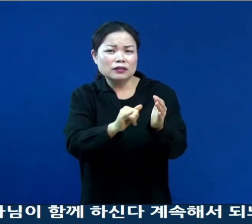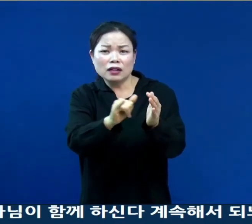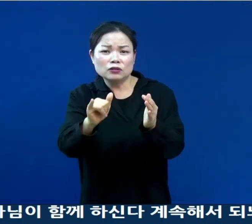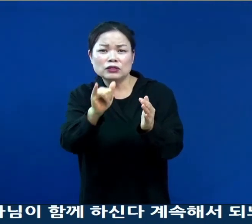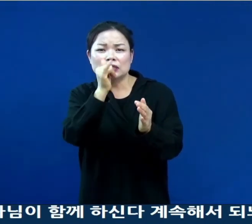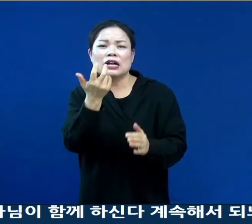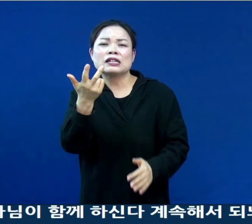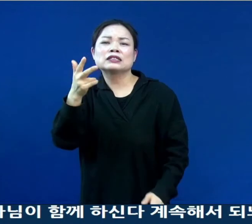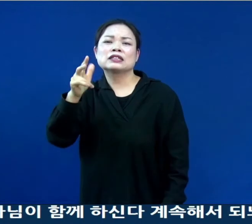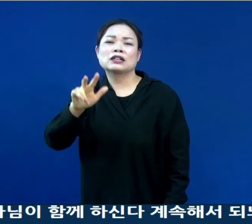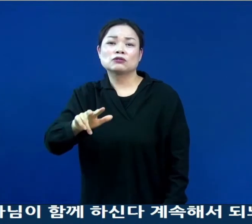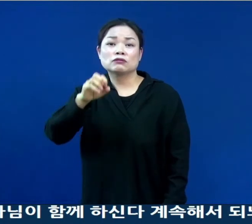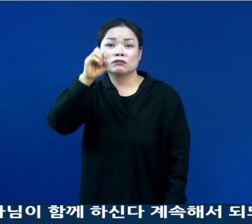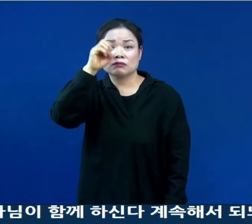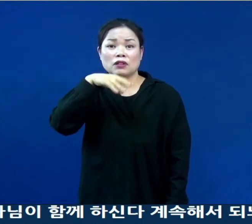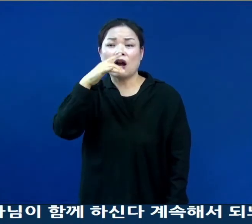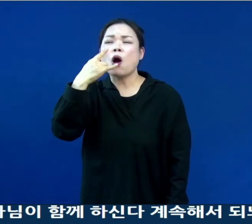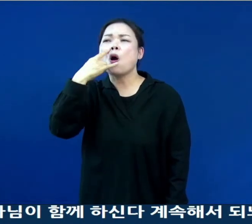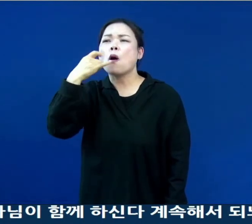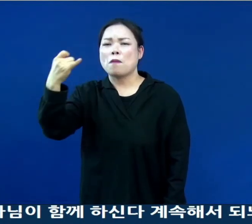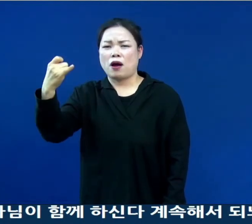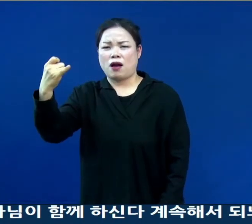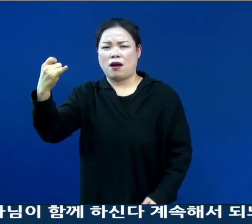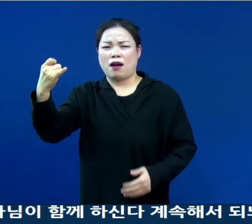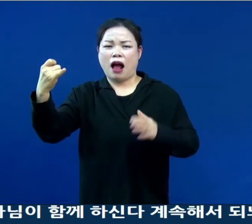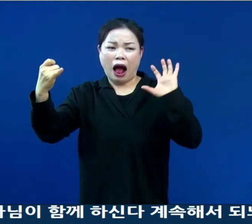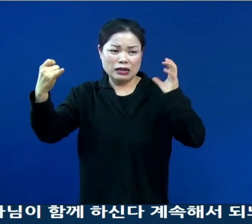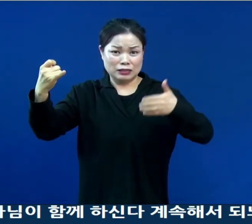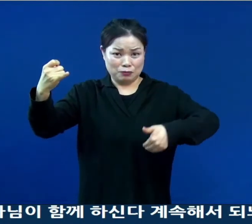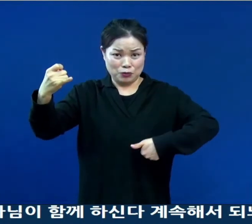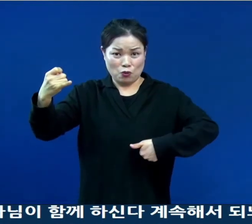있다 할지라도 그냥 엄마만 있으면 됩니다.